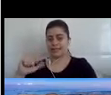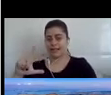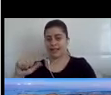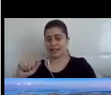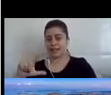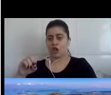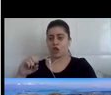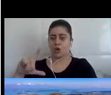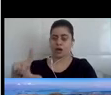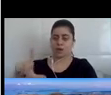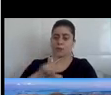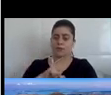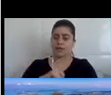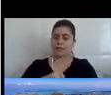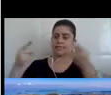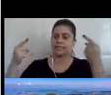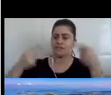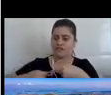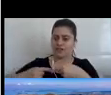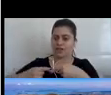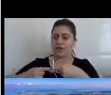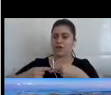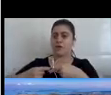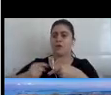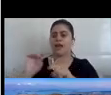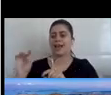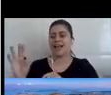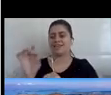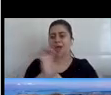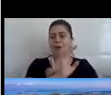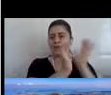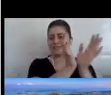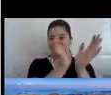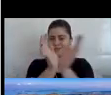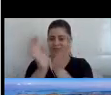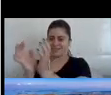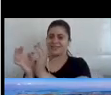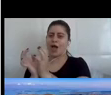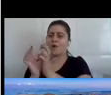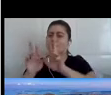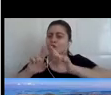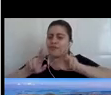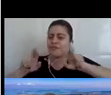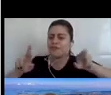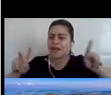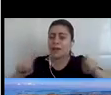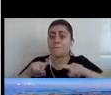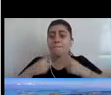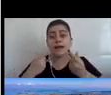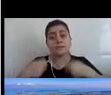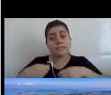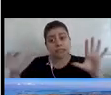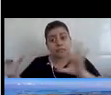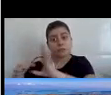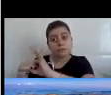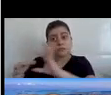tem que lidar muito com o desafio das identidades socialmente construtivas, distintas, mas que estão entrelaçadas. Então, aqui são